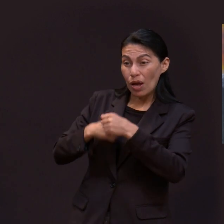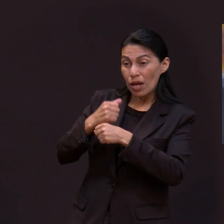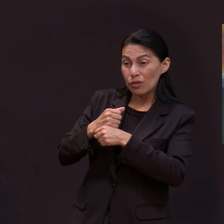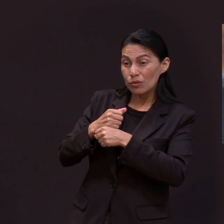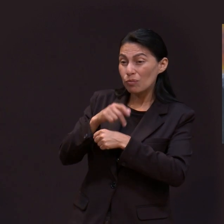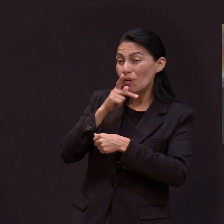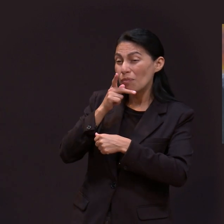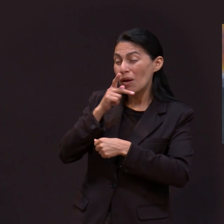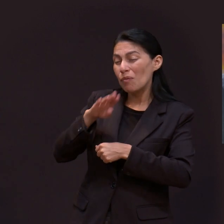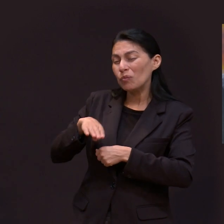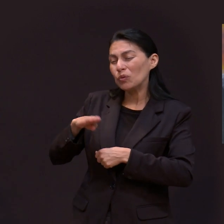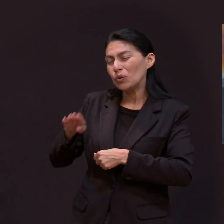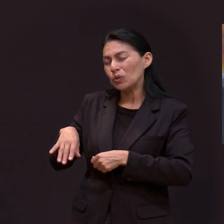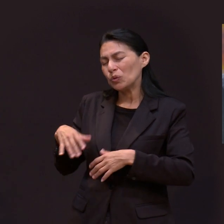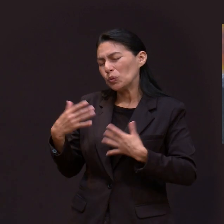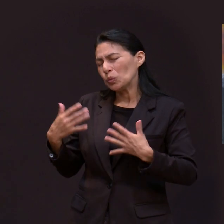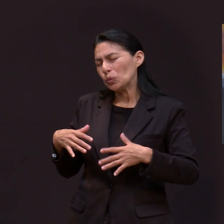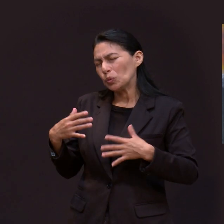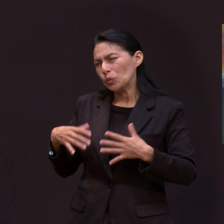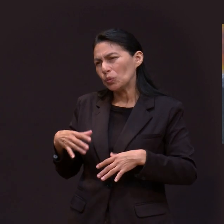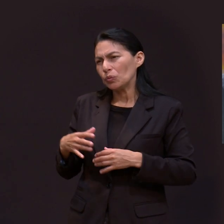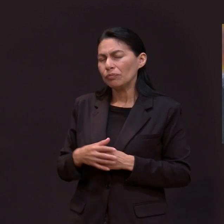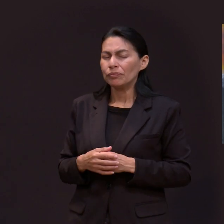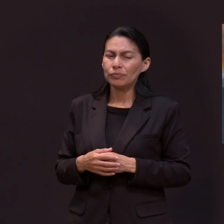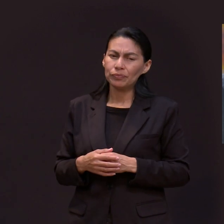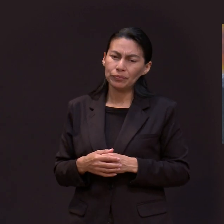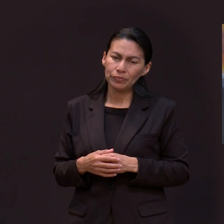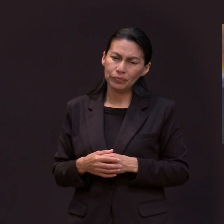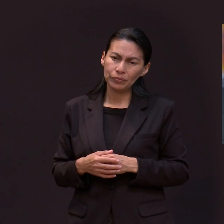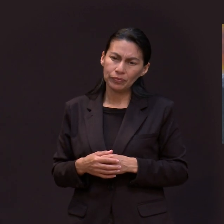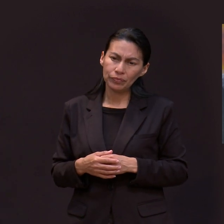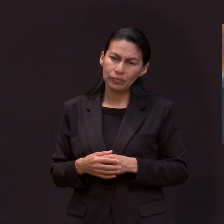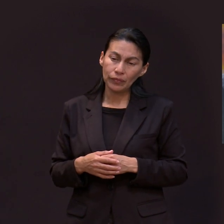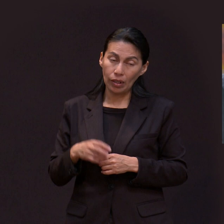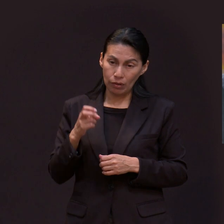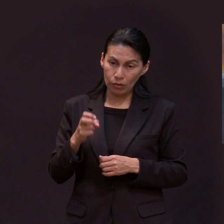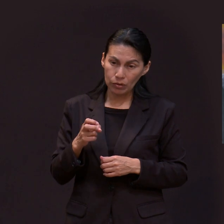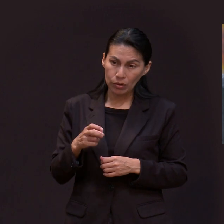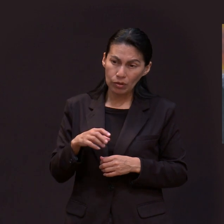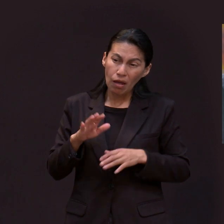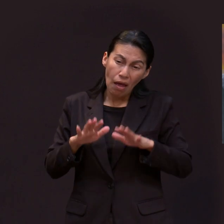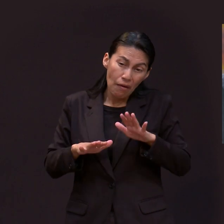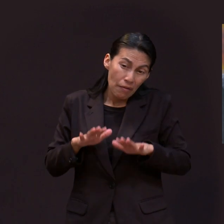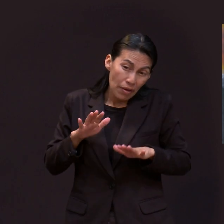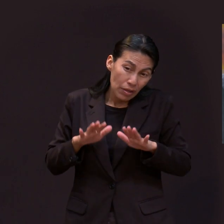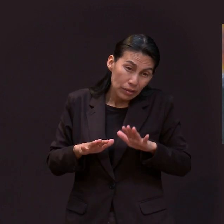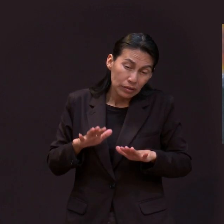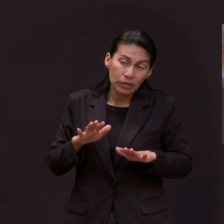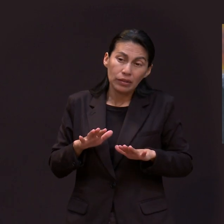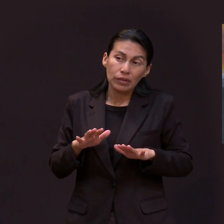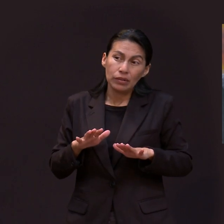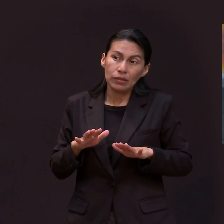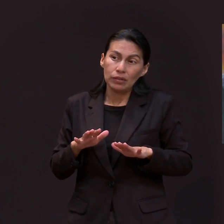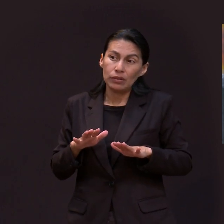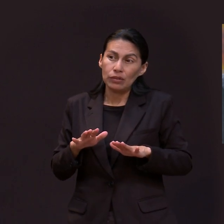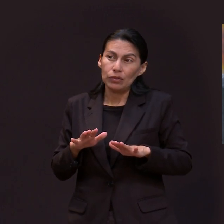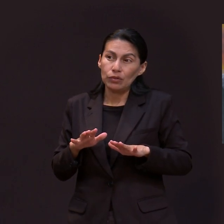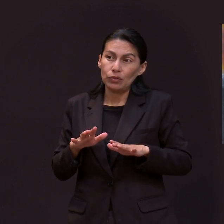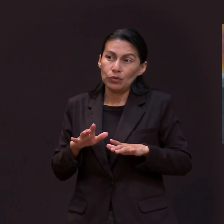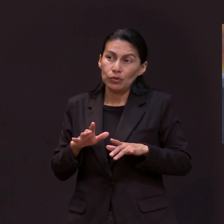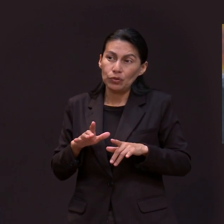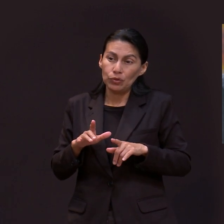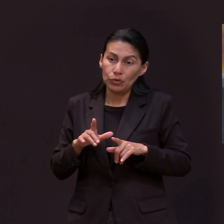cuando yo tenía 5 años entonces yo esté y para esporádicamente pero